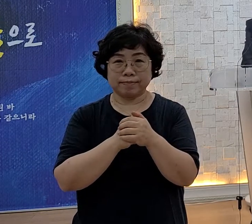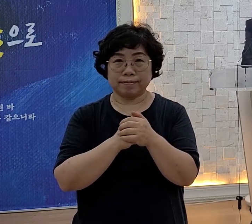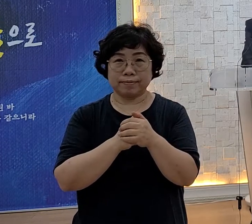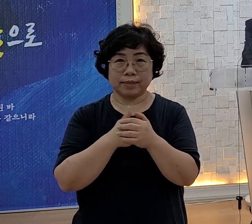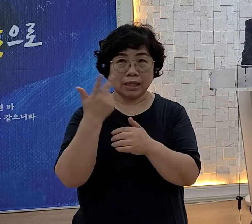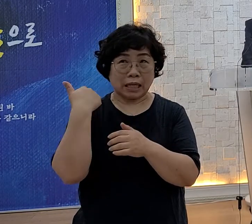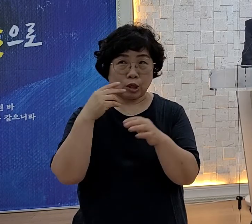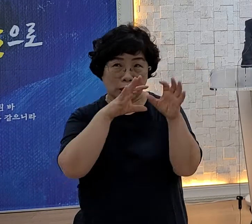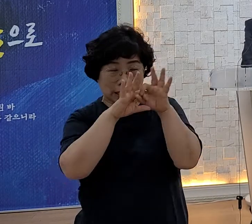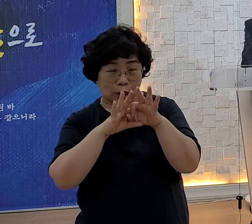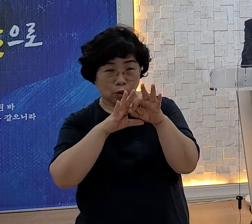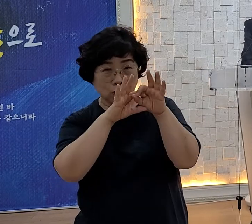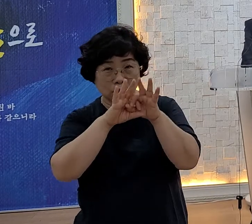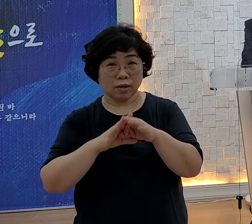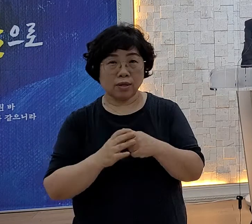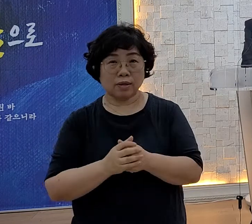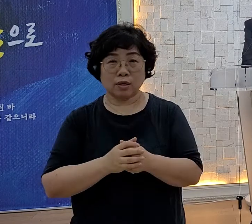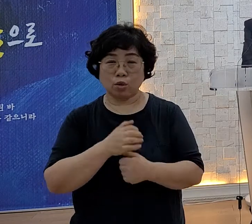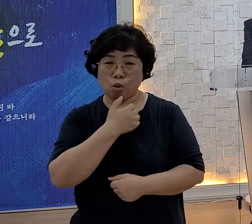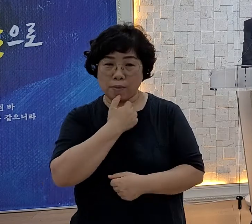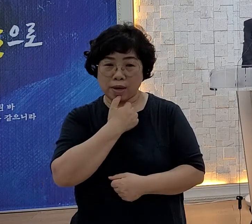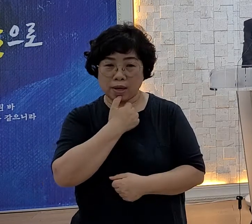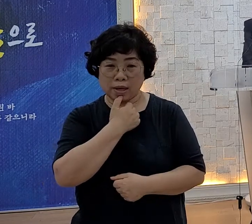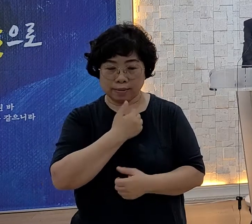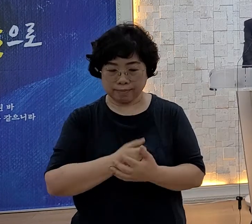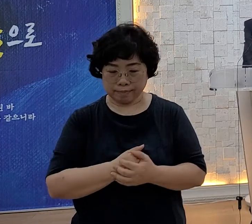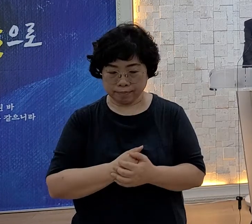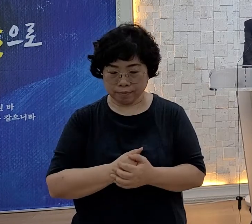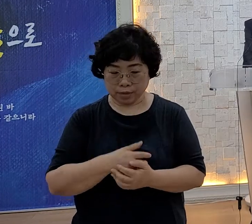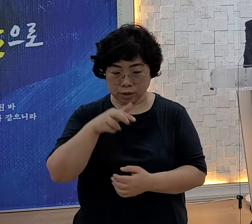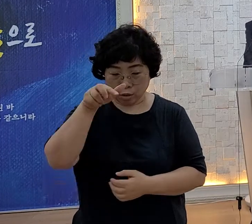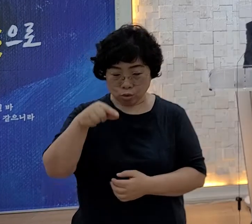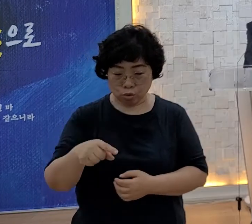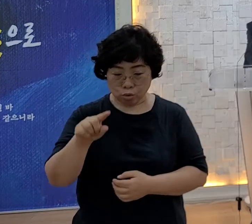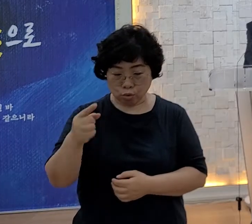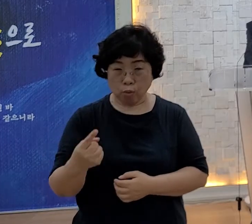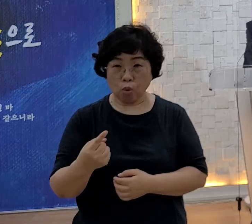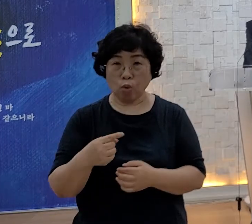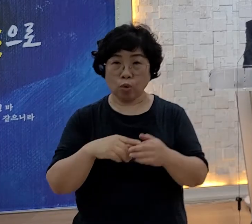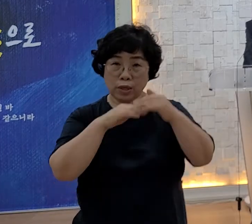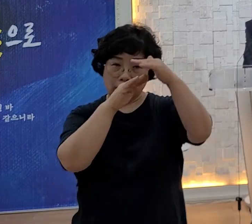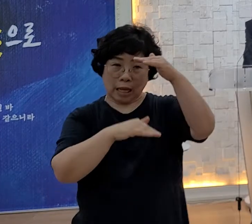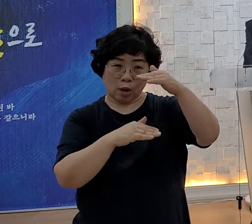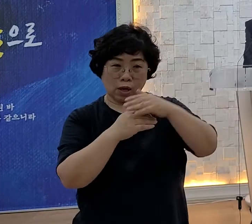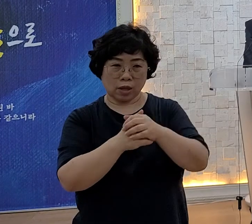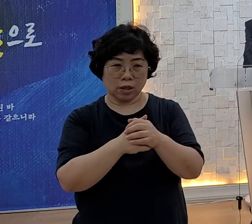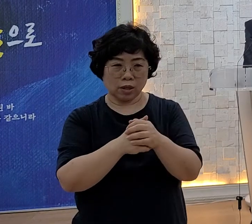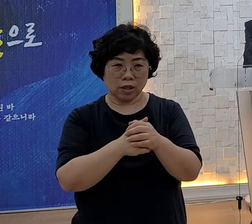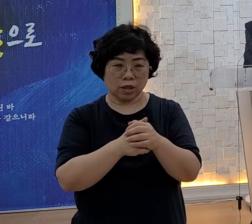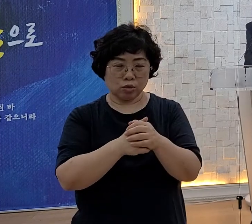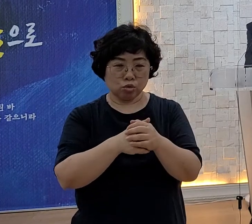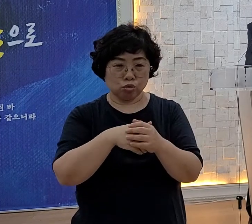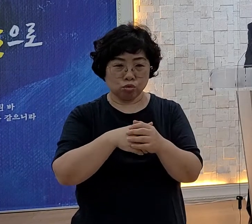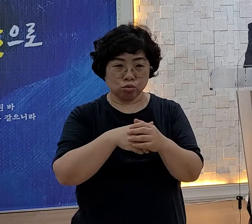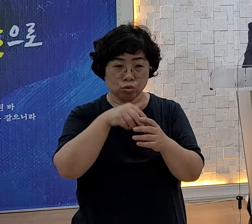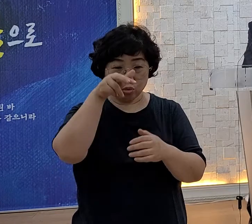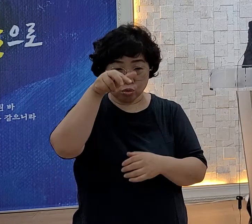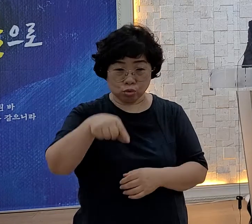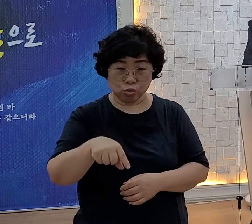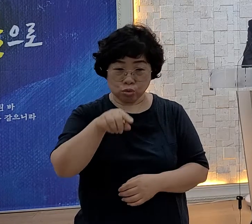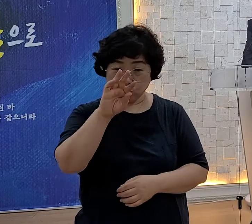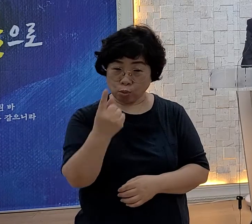말씀을 나누는데요. 로마서 오늘 주보에 있는 내용과 조금 한 절 다릅니다. 오늘은